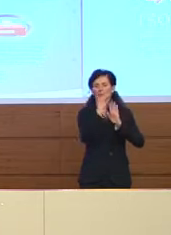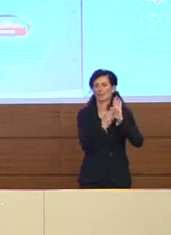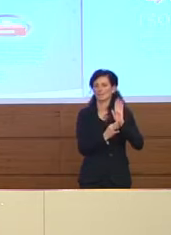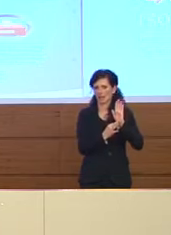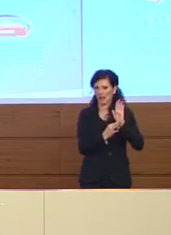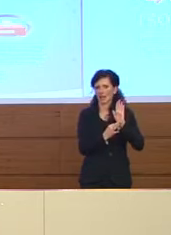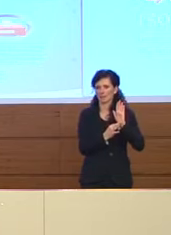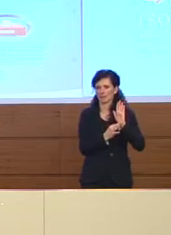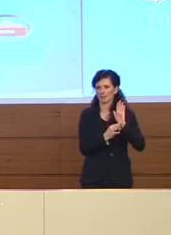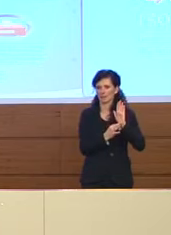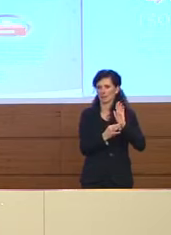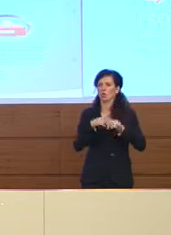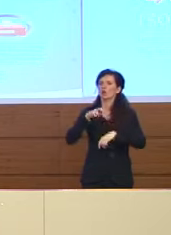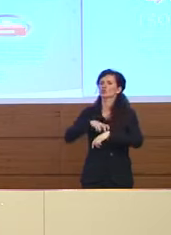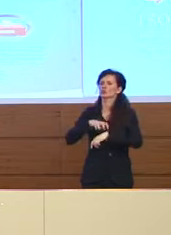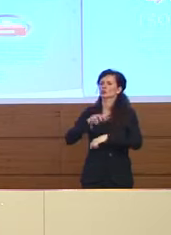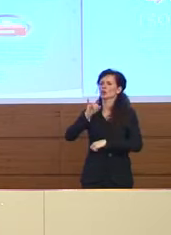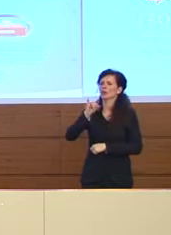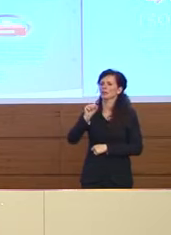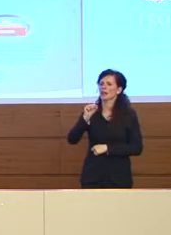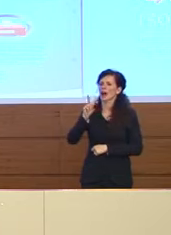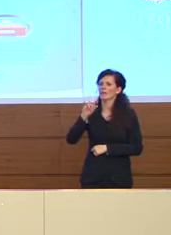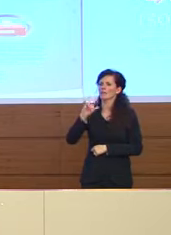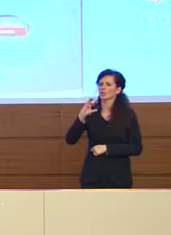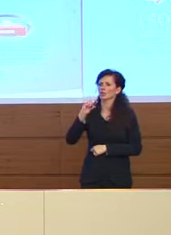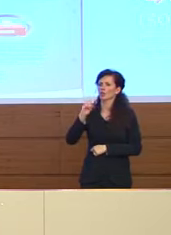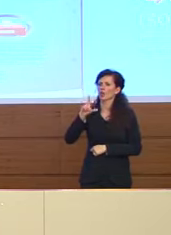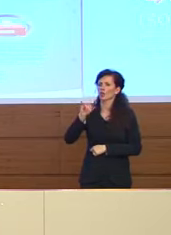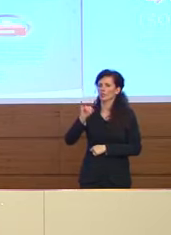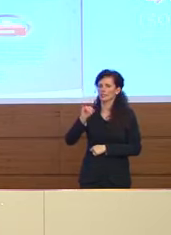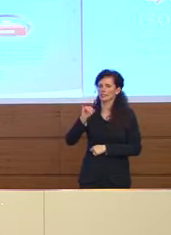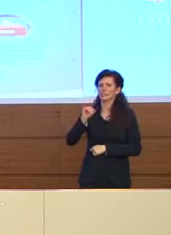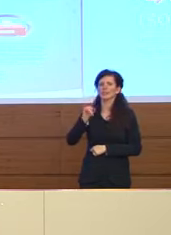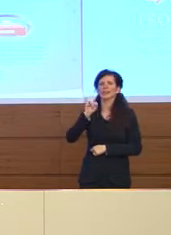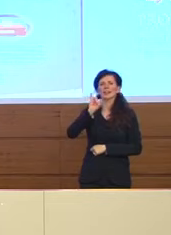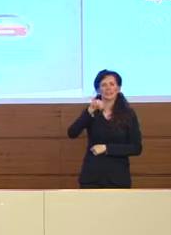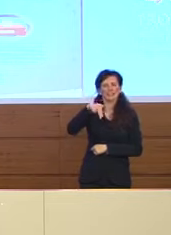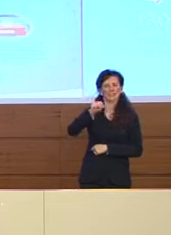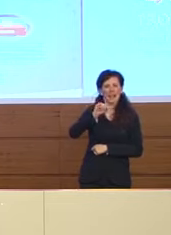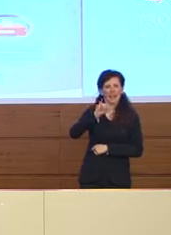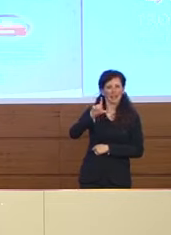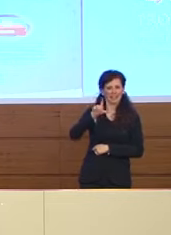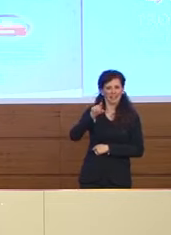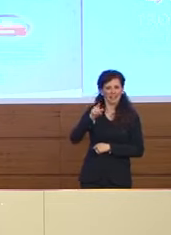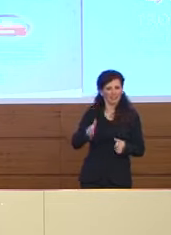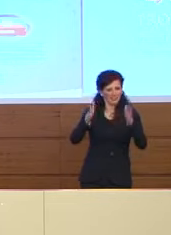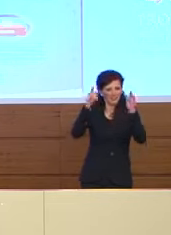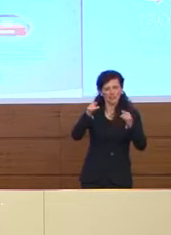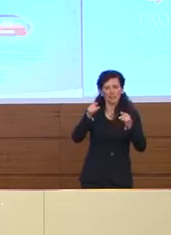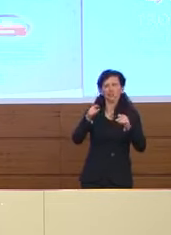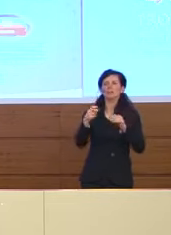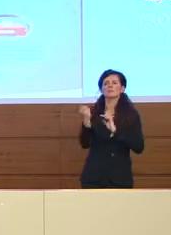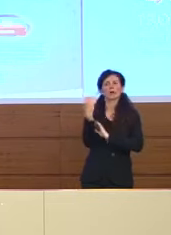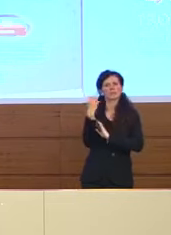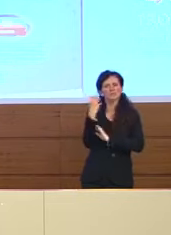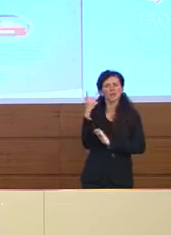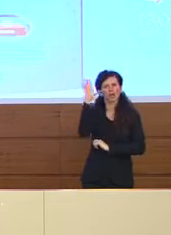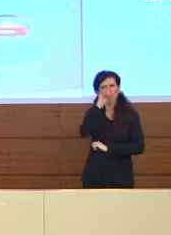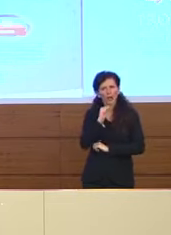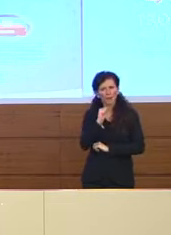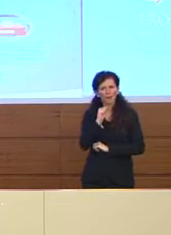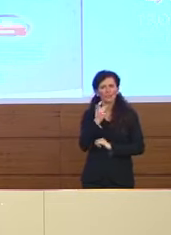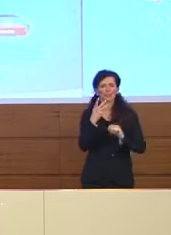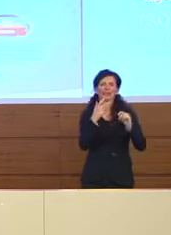dottore gli avicoli e l'inail hanno insegnato conoscere o dell'esposizione prossimità e